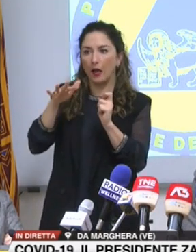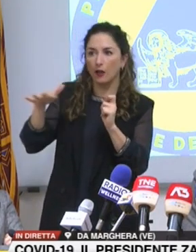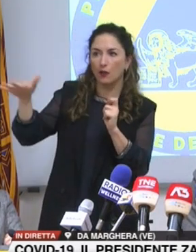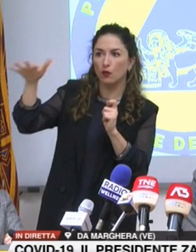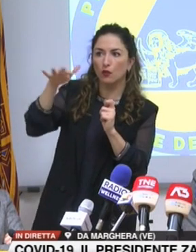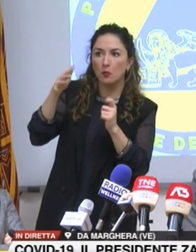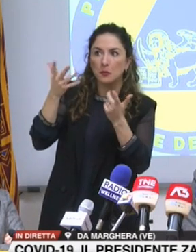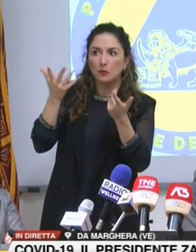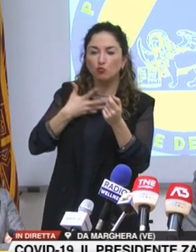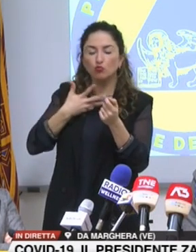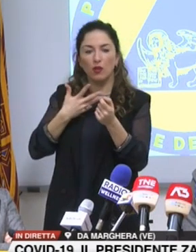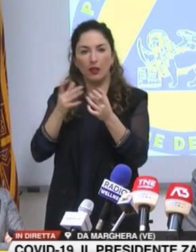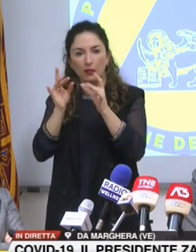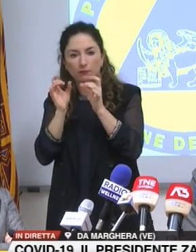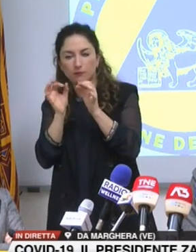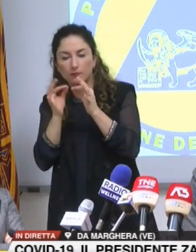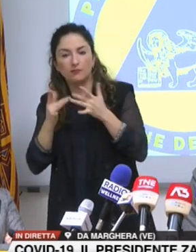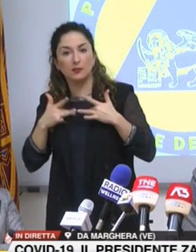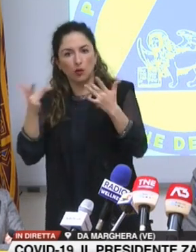vi è una disponibilità di mercato.